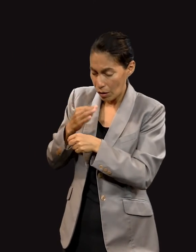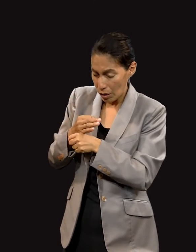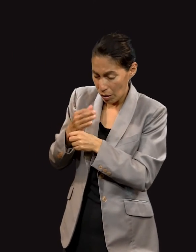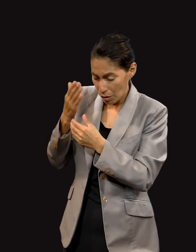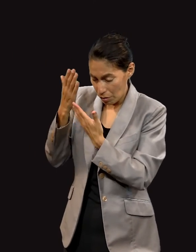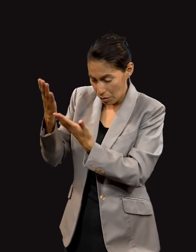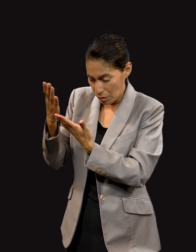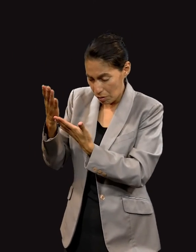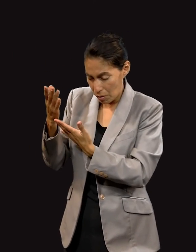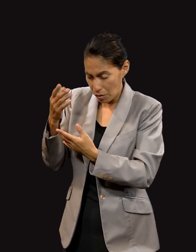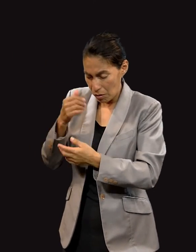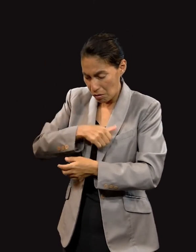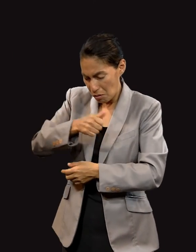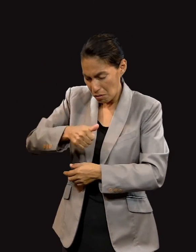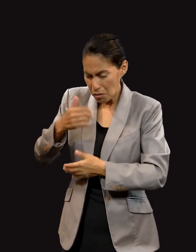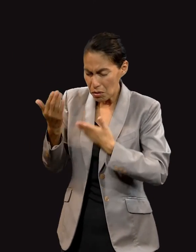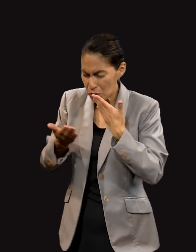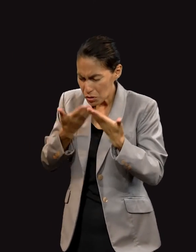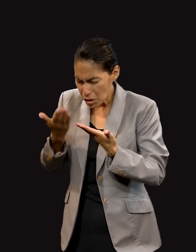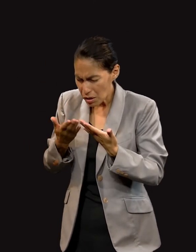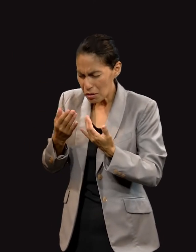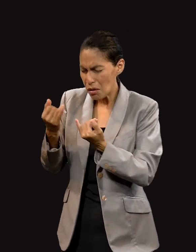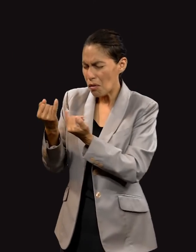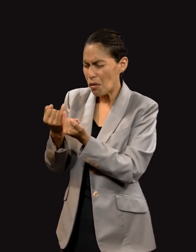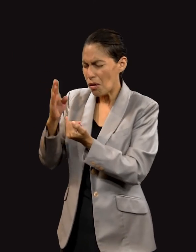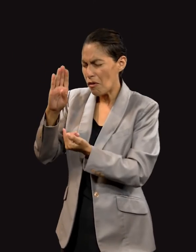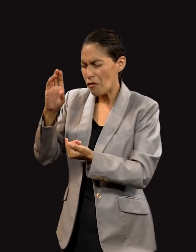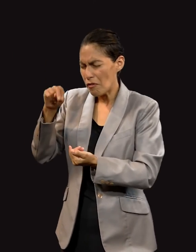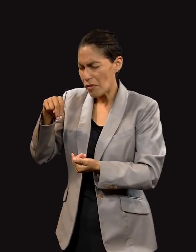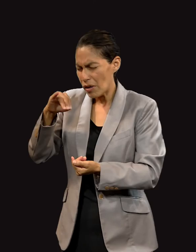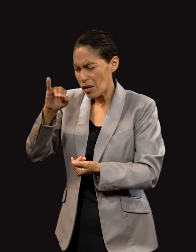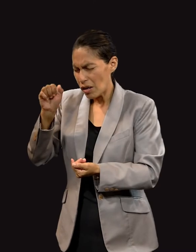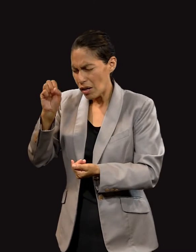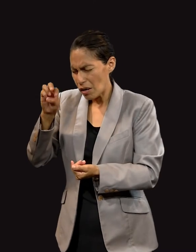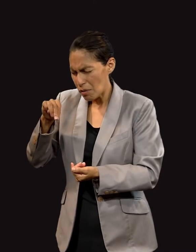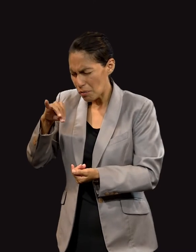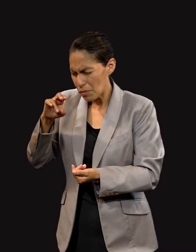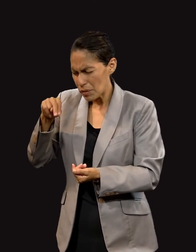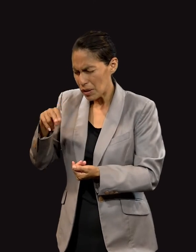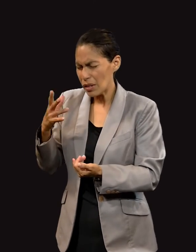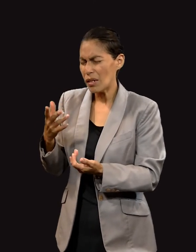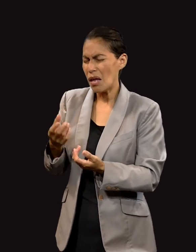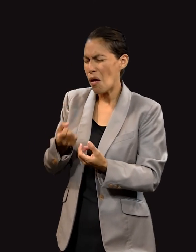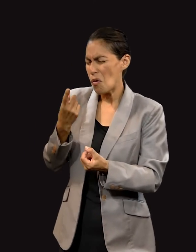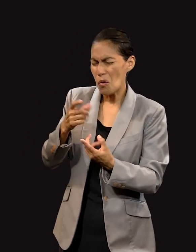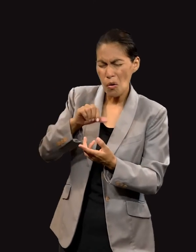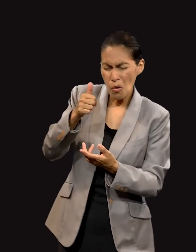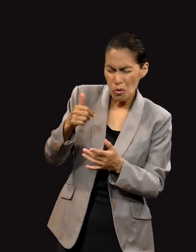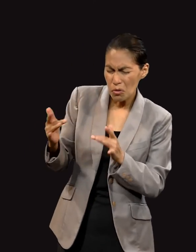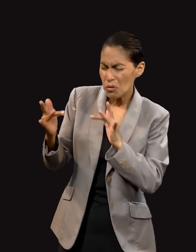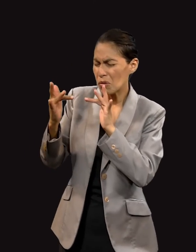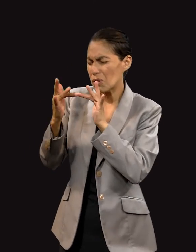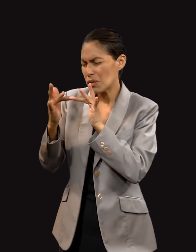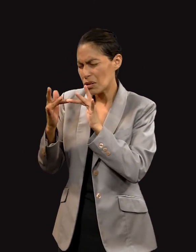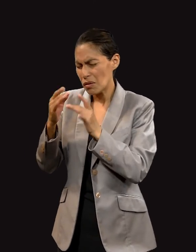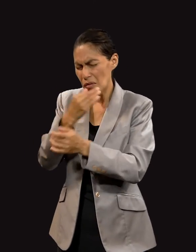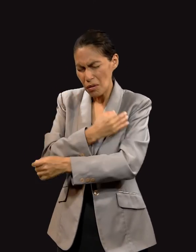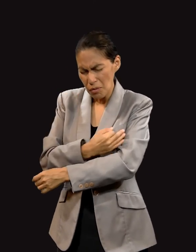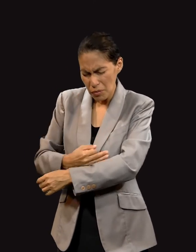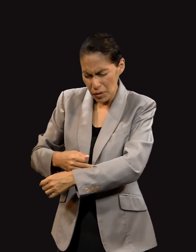pido por cada uno de los estudiantes que están aquí, como Benjamín y muchos más, Señor, que se han conectado.